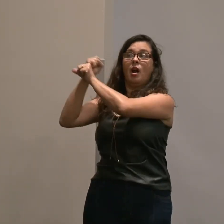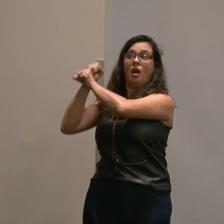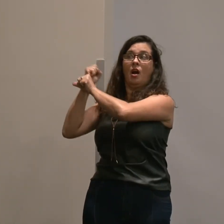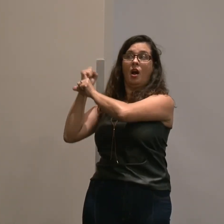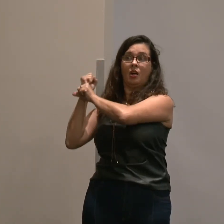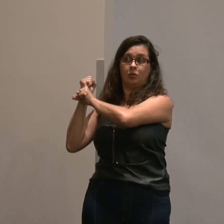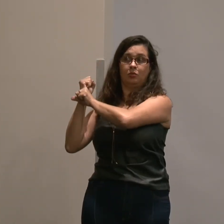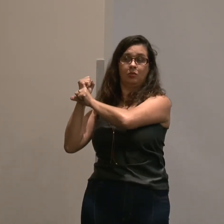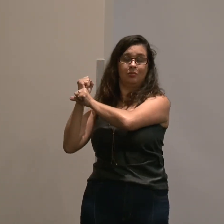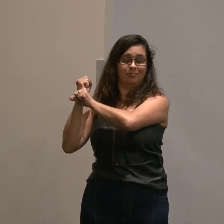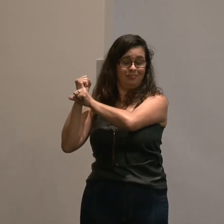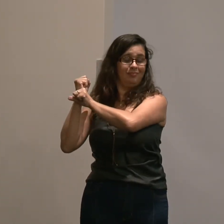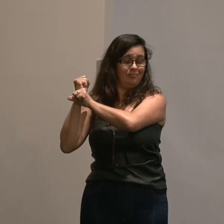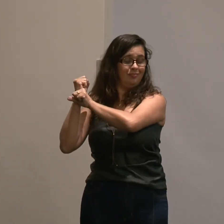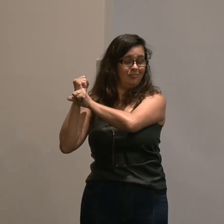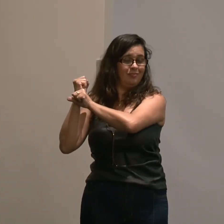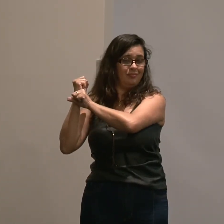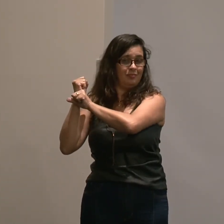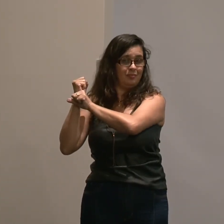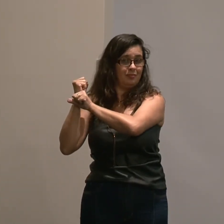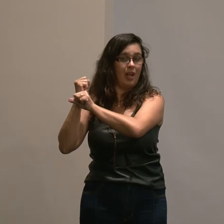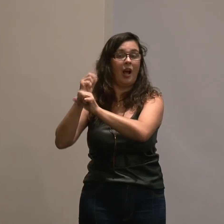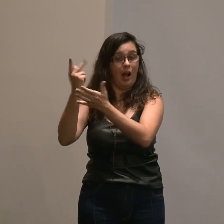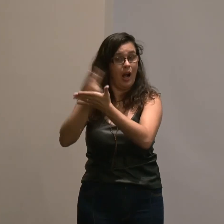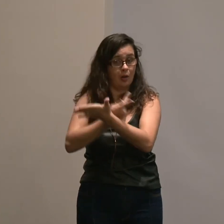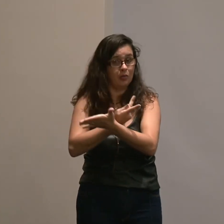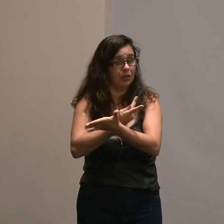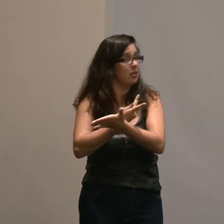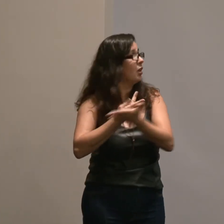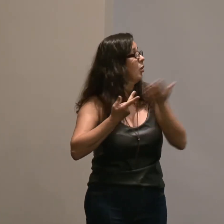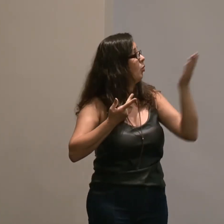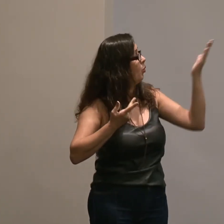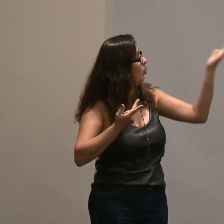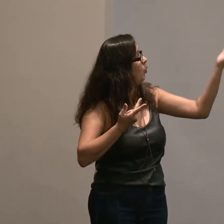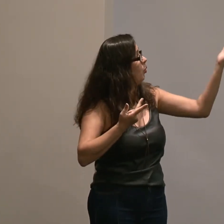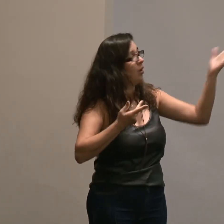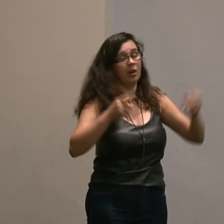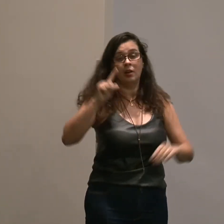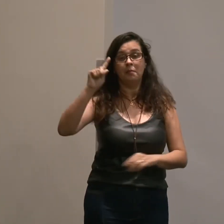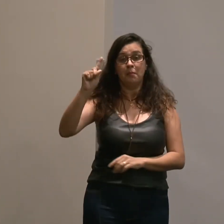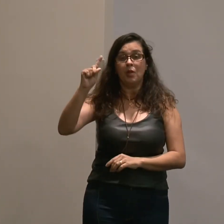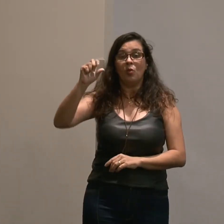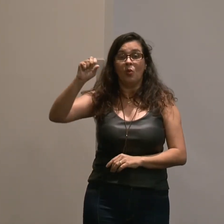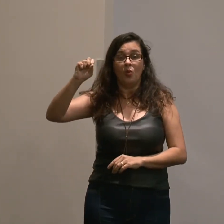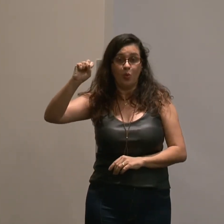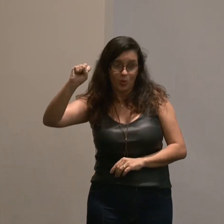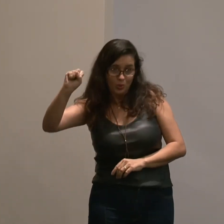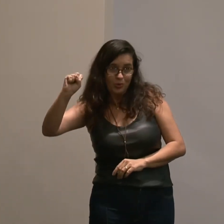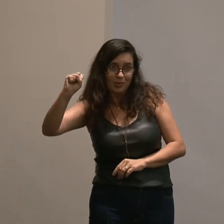conhece mas anteriormente aconteceu em